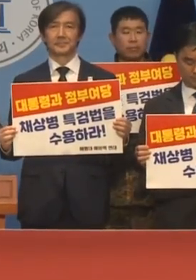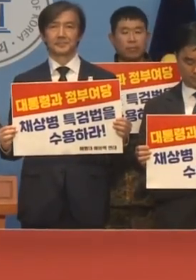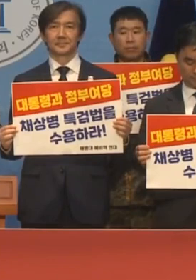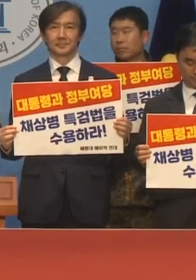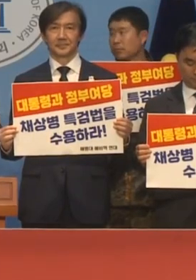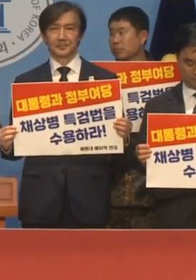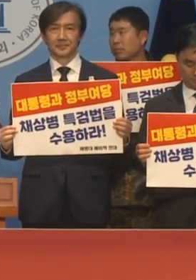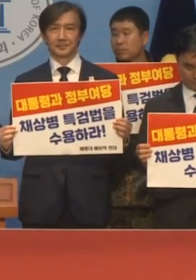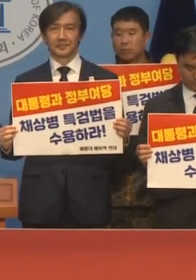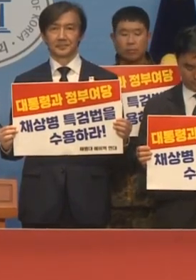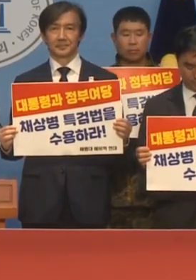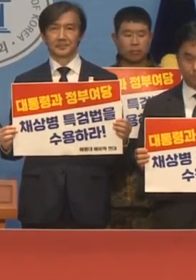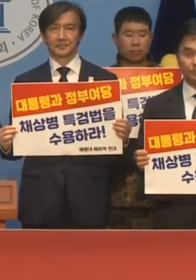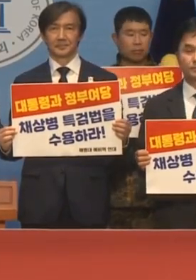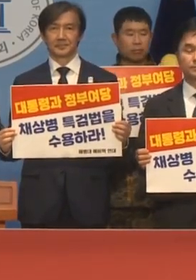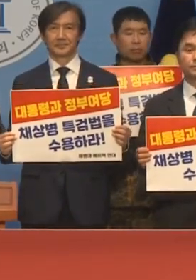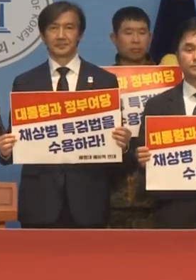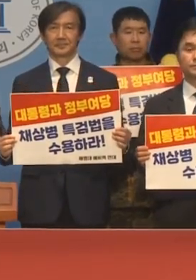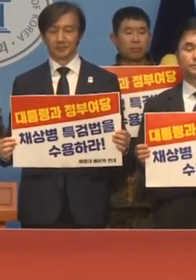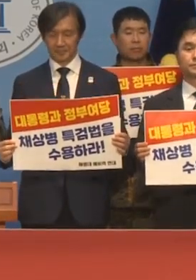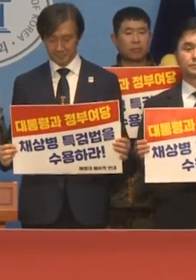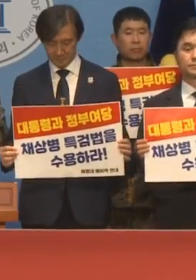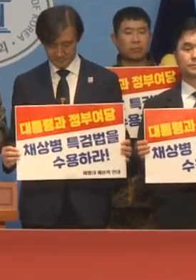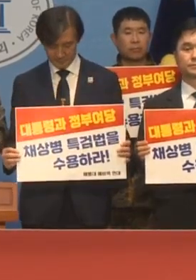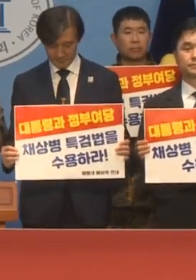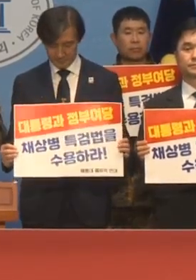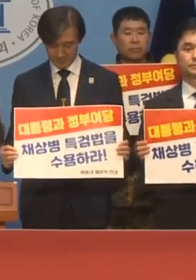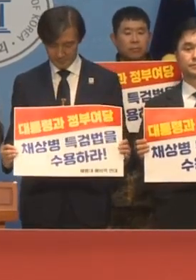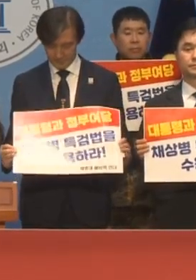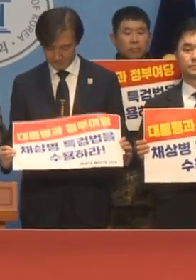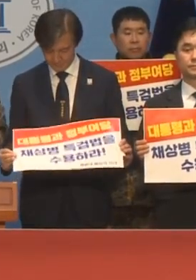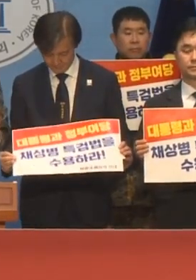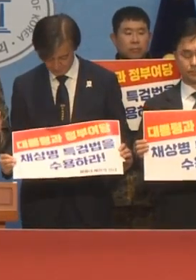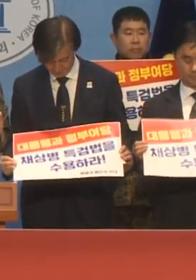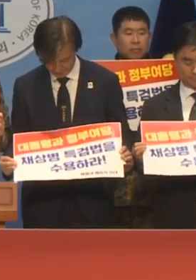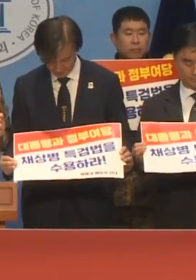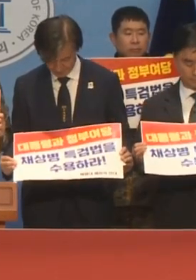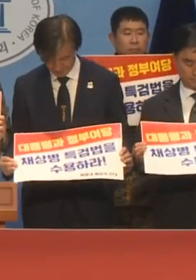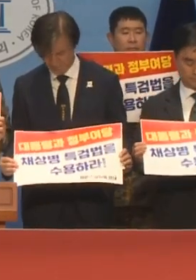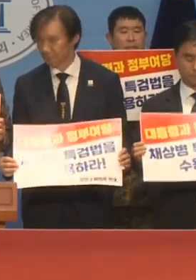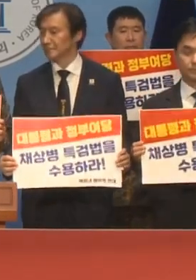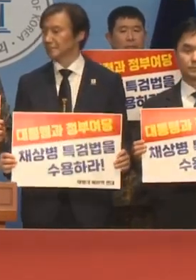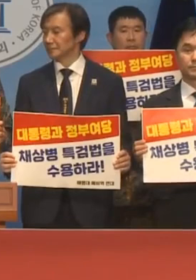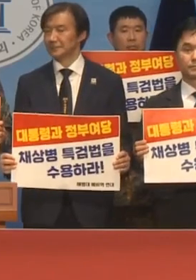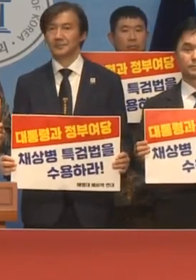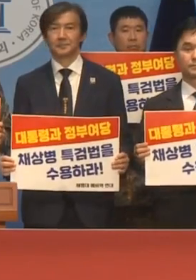대통령과 정부 여당 최상병 특검법을 수용하라가 있는 면을 앞으로 들어주시기 바랍니다.